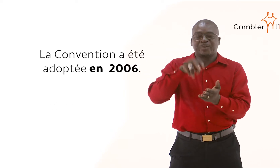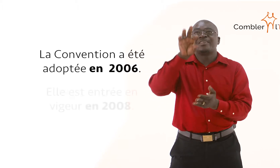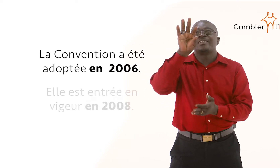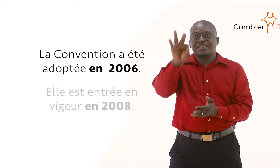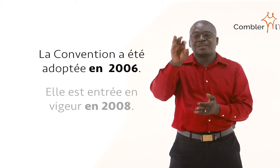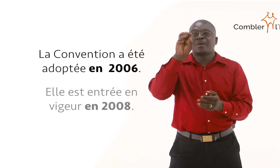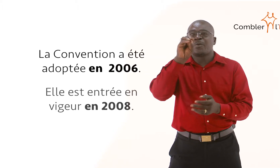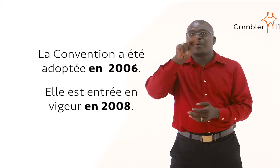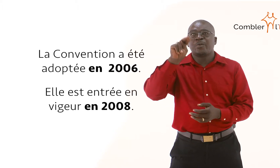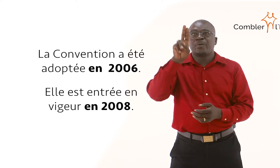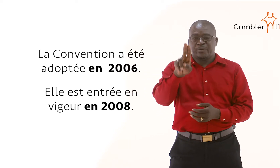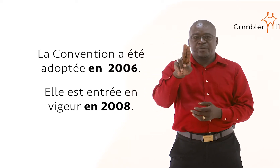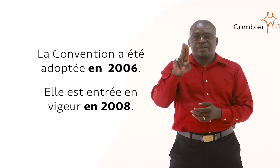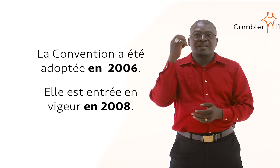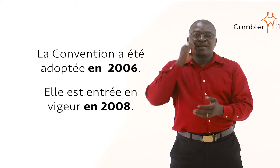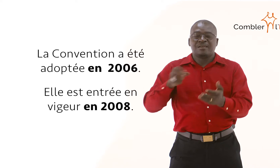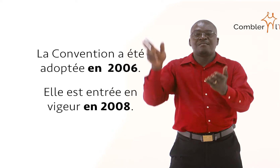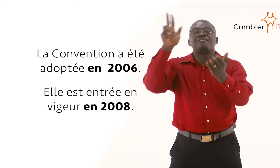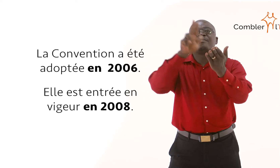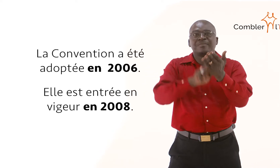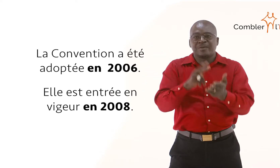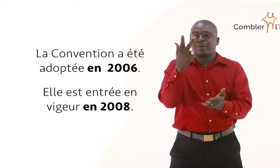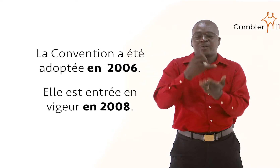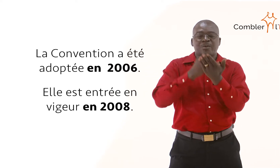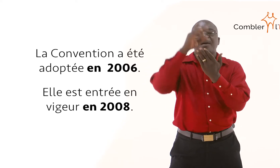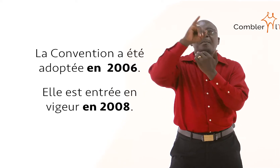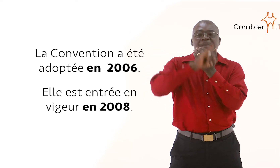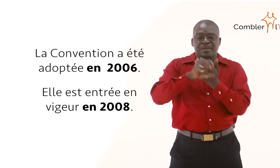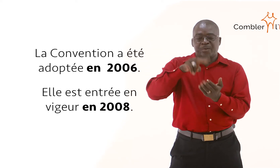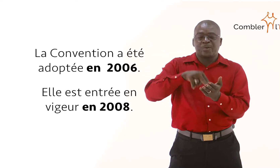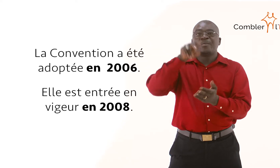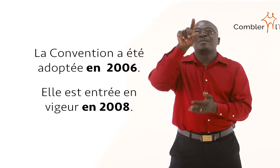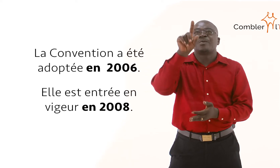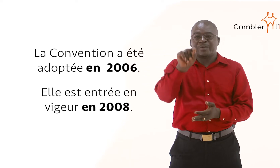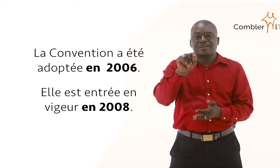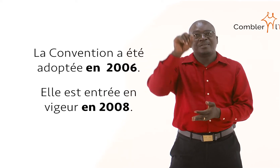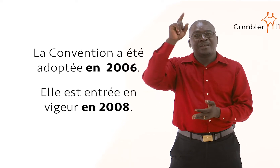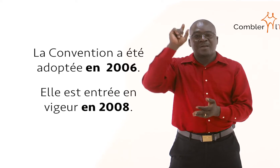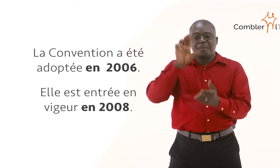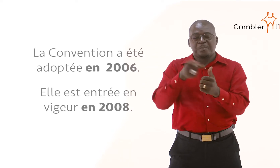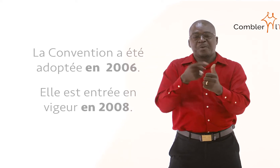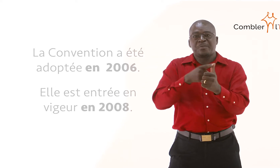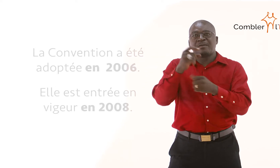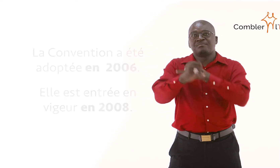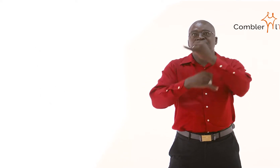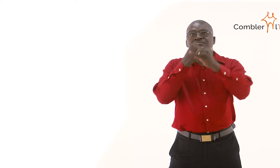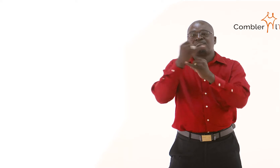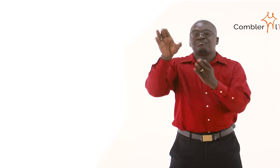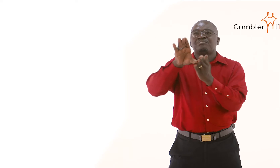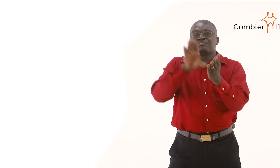l'ONU. Elle est entrée en vigueur le 3 mai 2008. Il s'agit de la première convention internationale